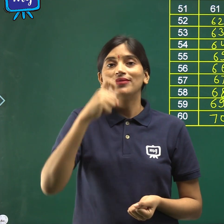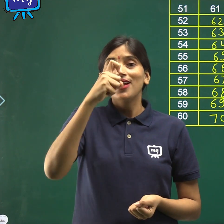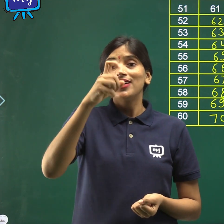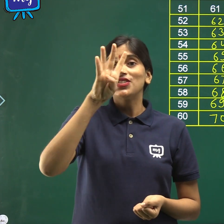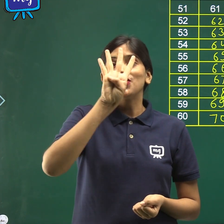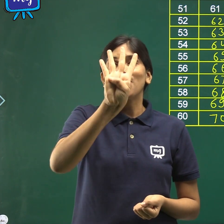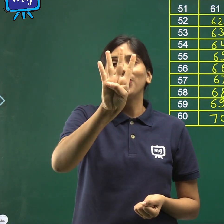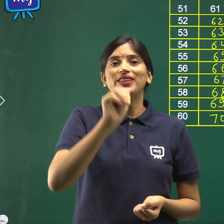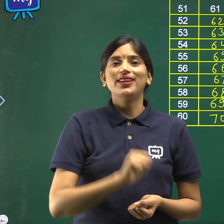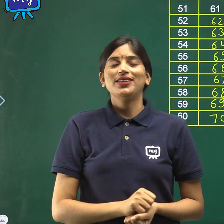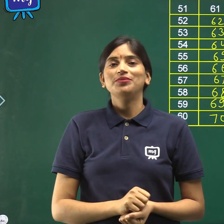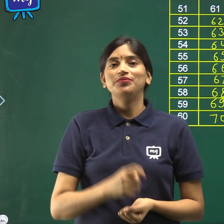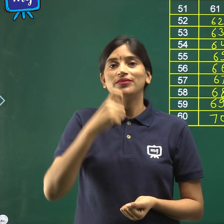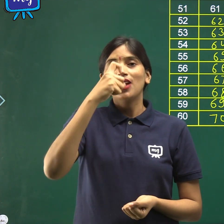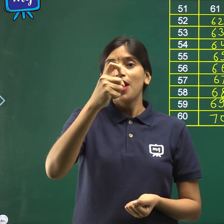74,